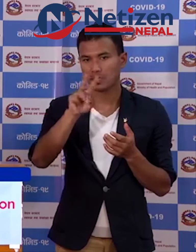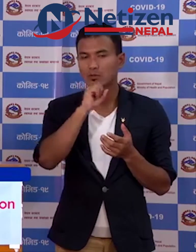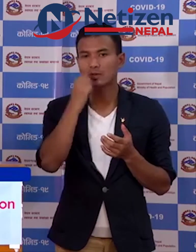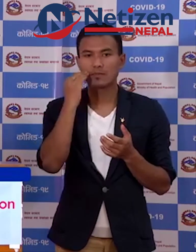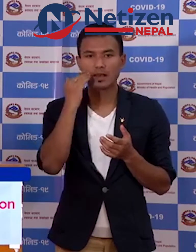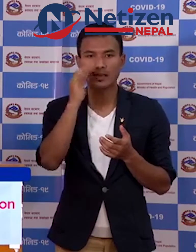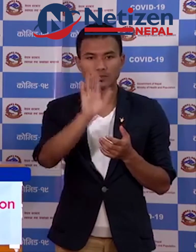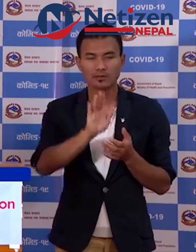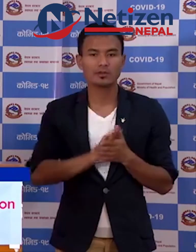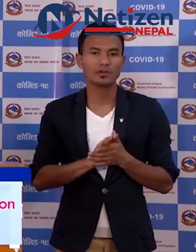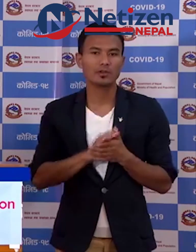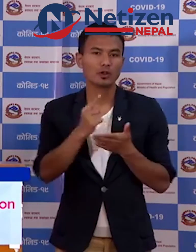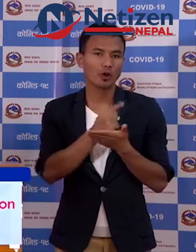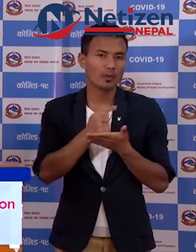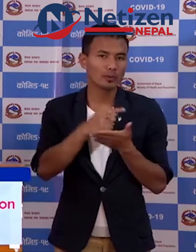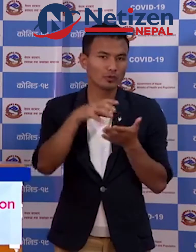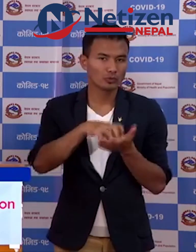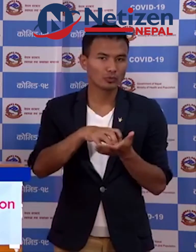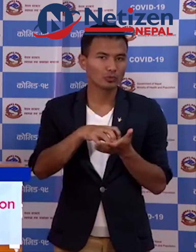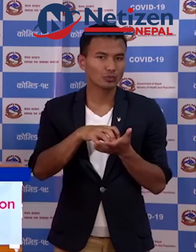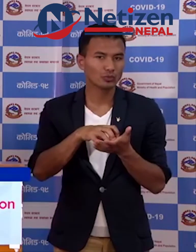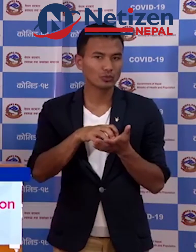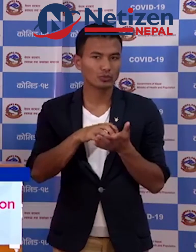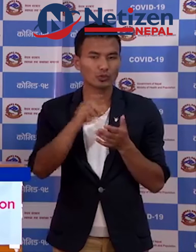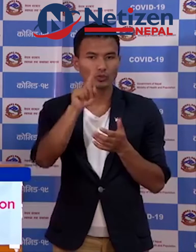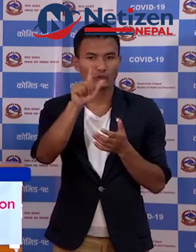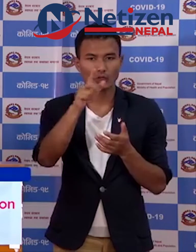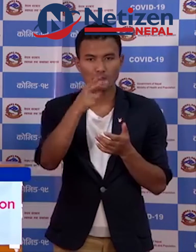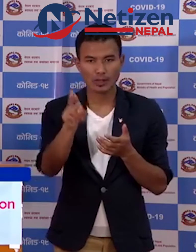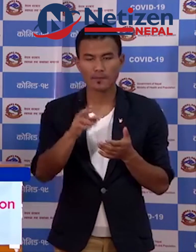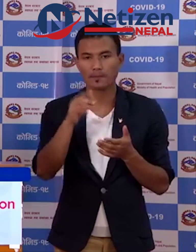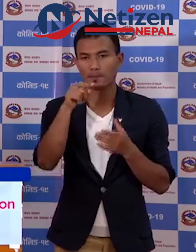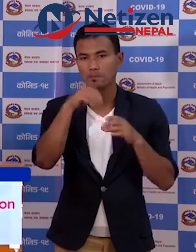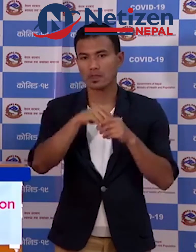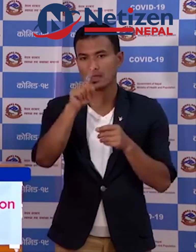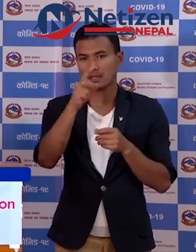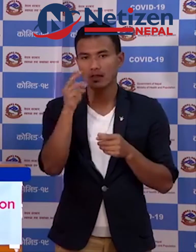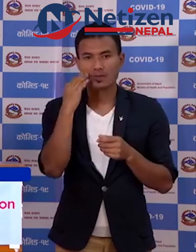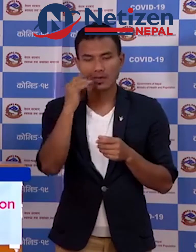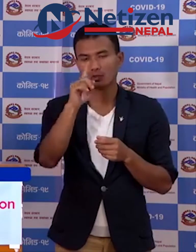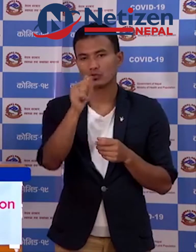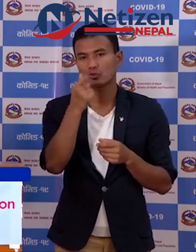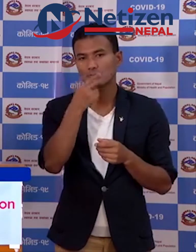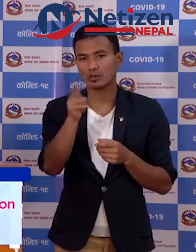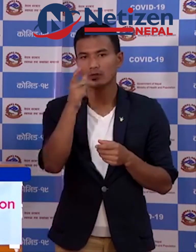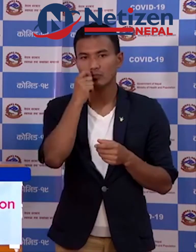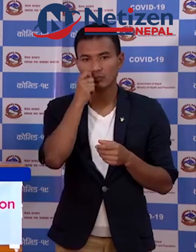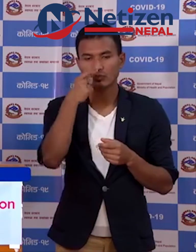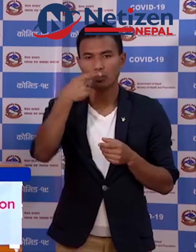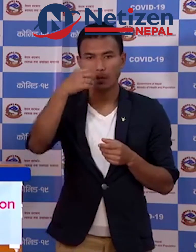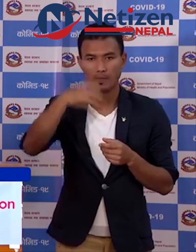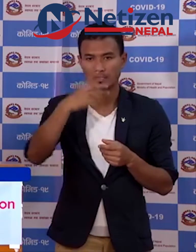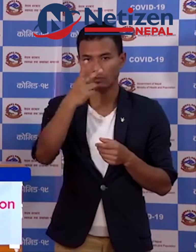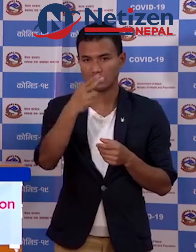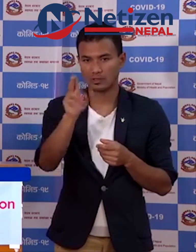32 वर्षको महिला हुनुहुन्छ। कपिल वस्तु 17 जना हुनुहुन्छ, जसमा 1 महिला र 16 पुरुष।